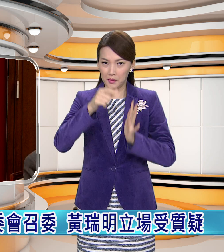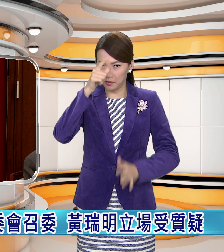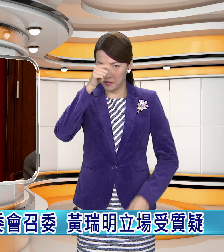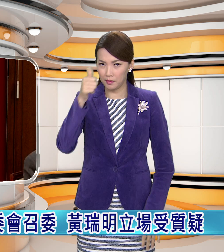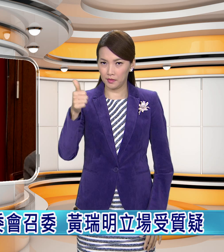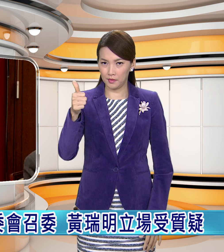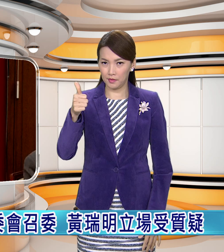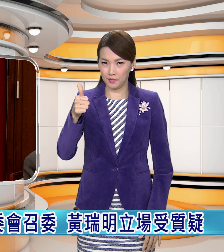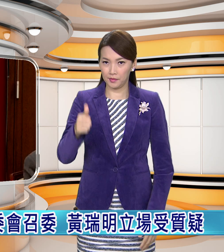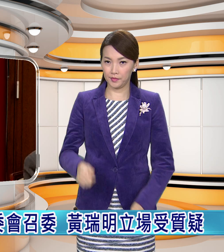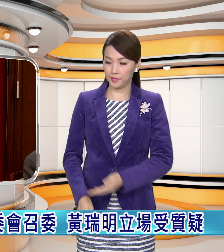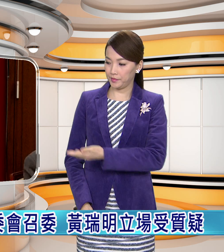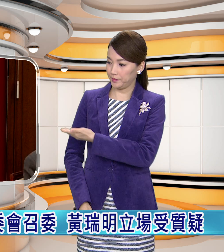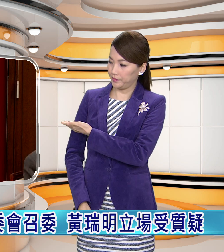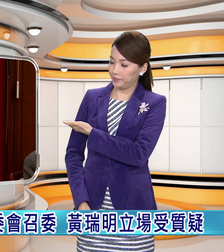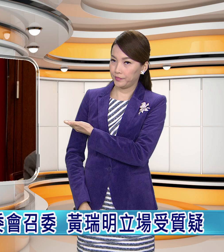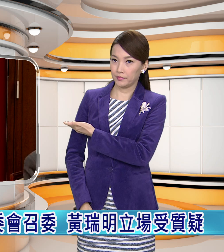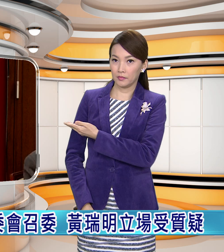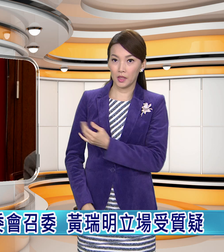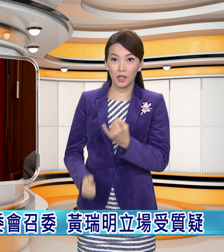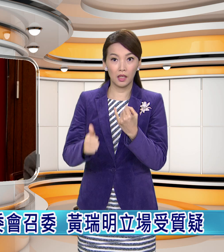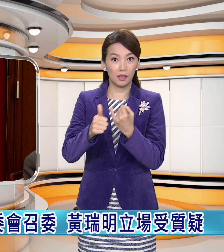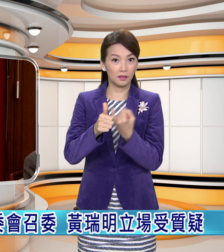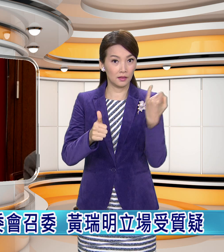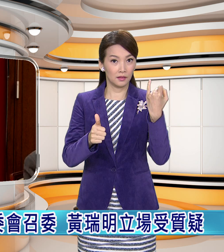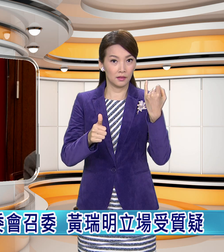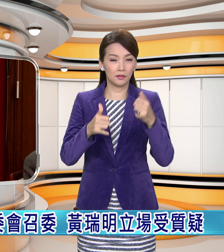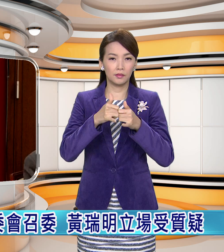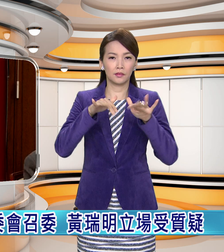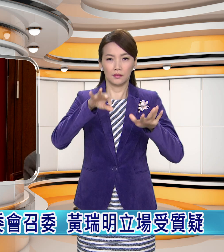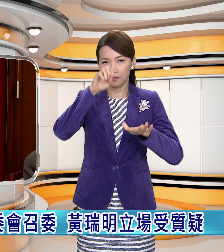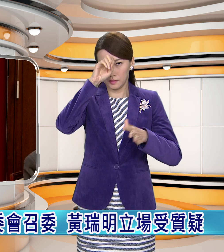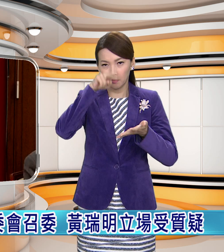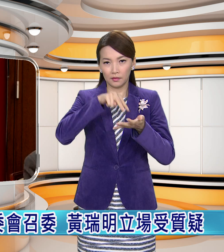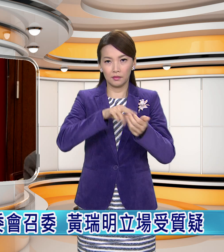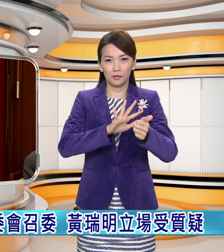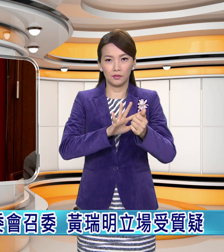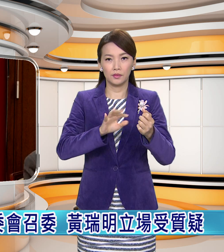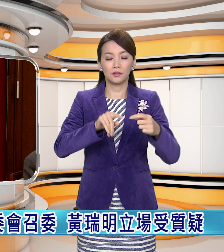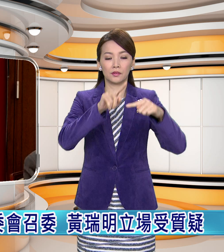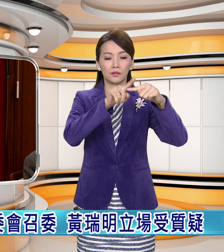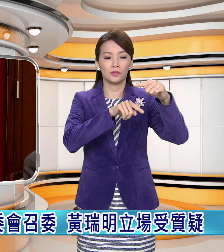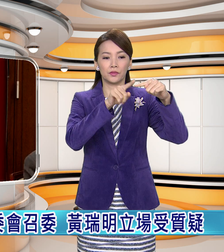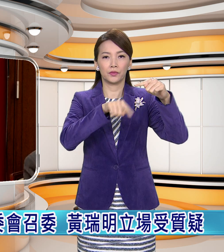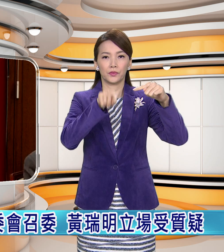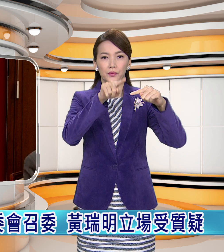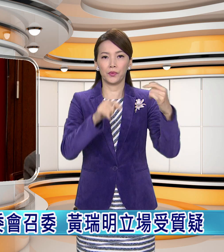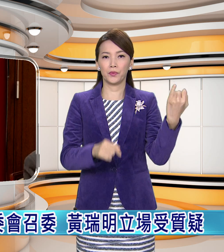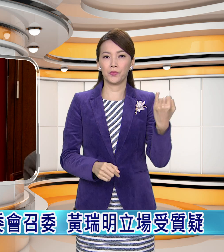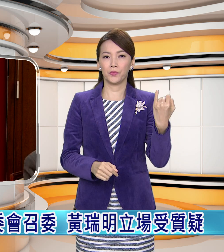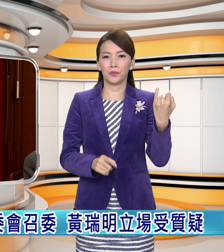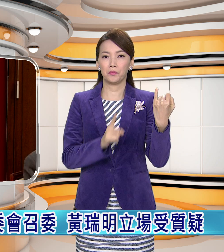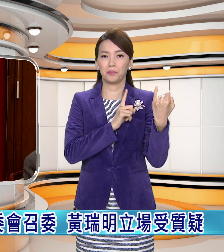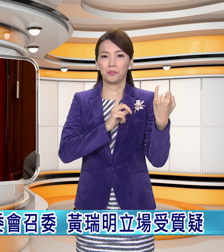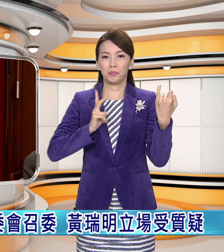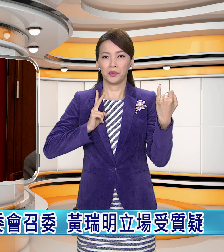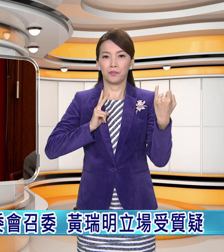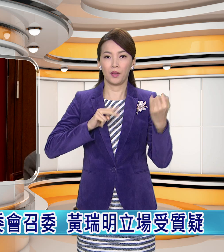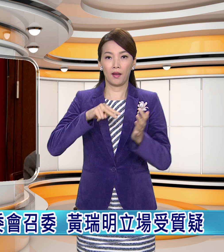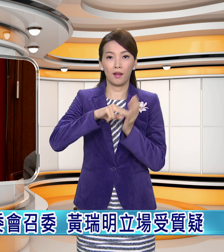瑞明，他的妻子是民进党立委尤美女，还担任立法院司法